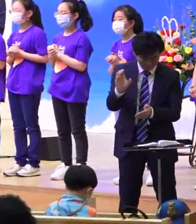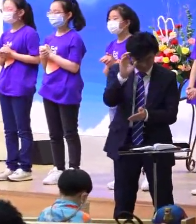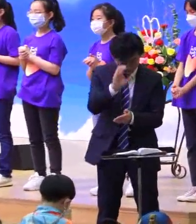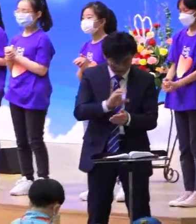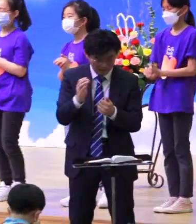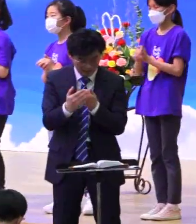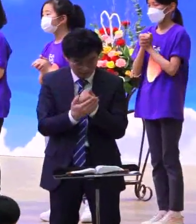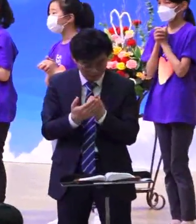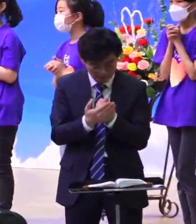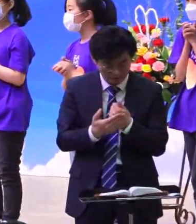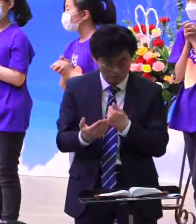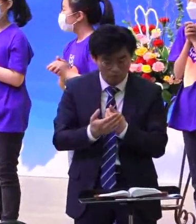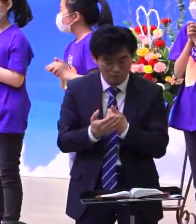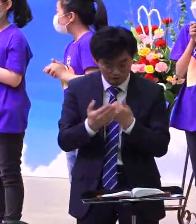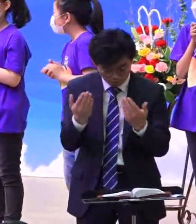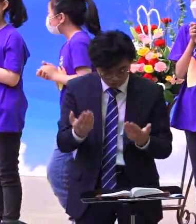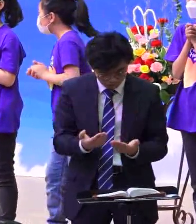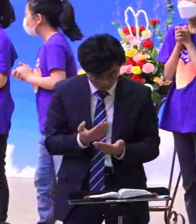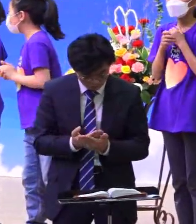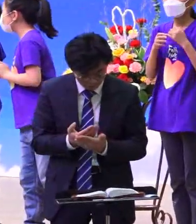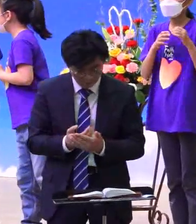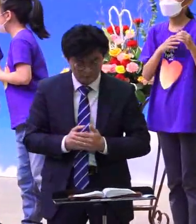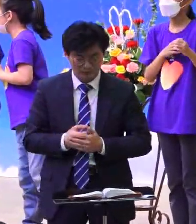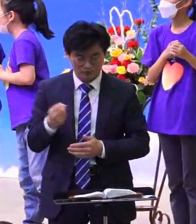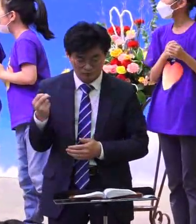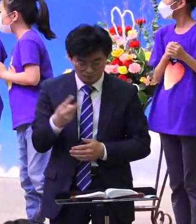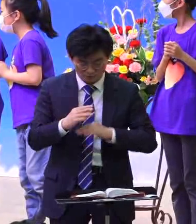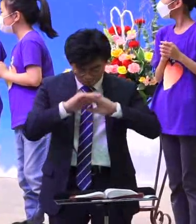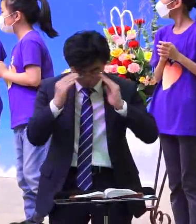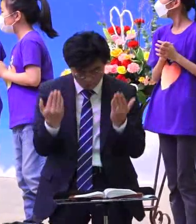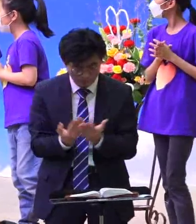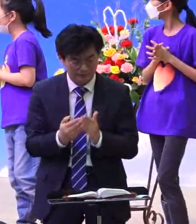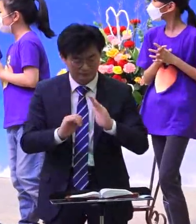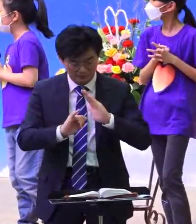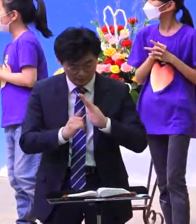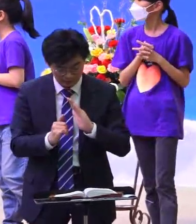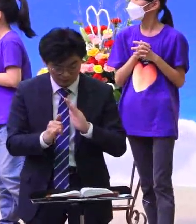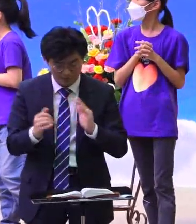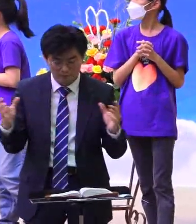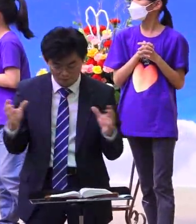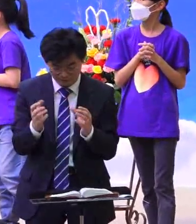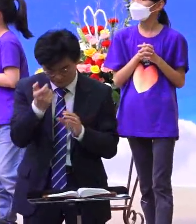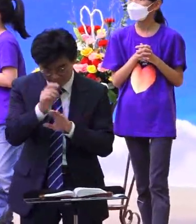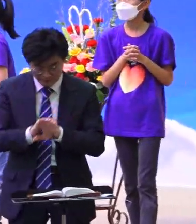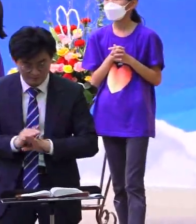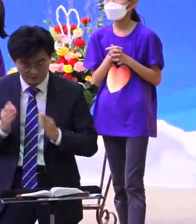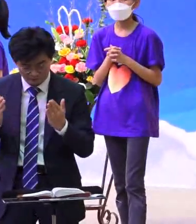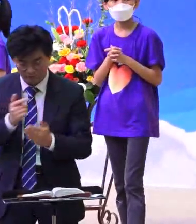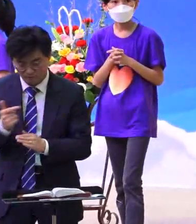십자가 아래서 우리 모든 가족을 모이게 하시고 하나님을 예배하시니 감사드립니다.